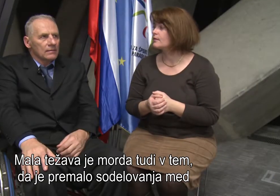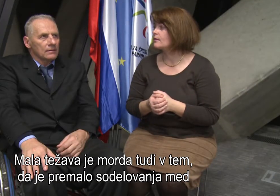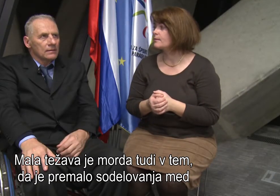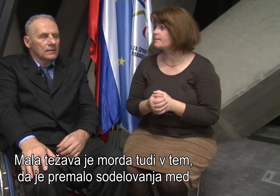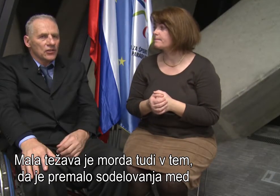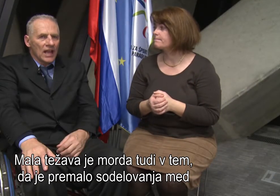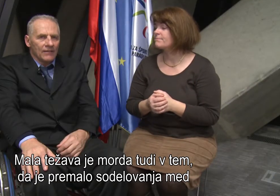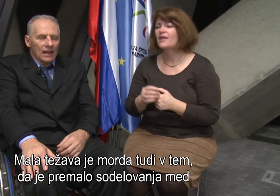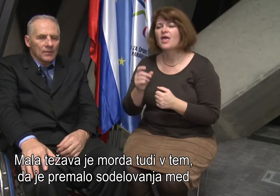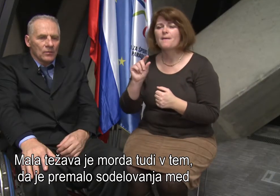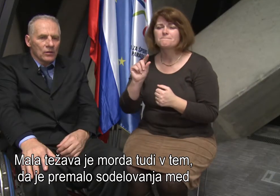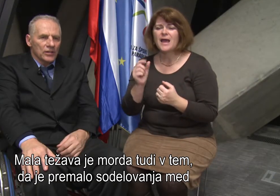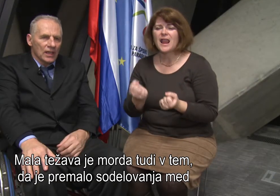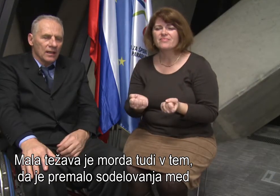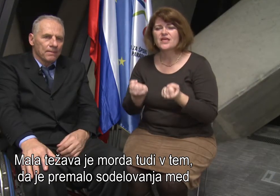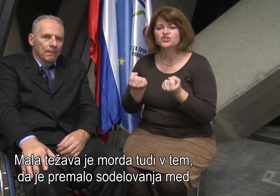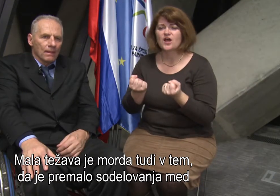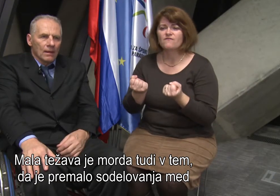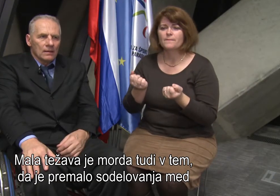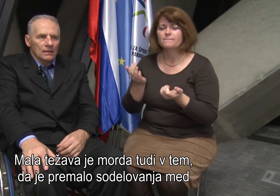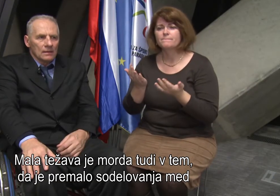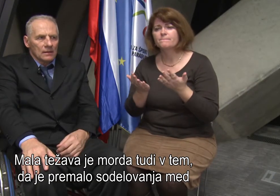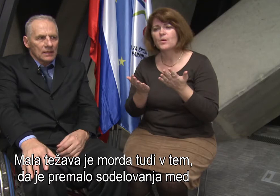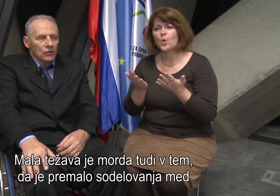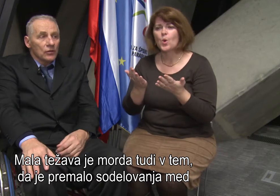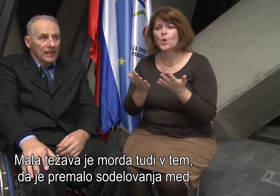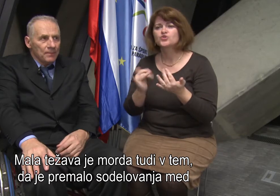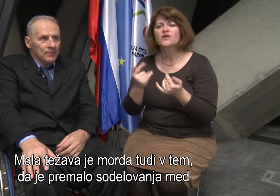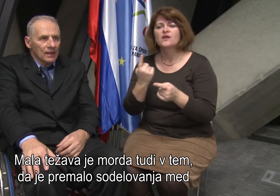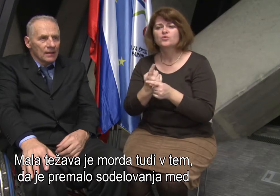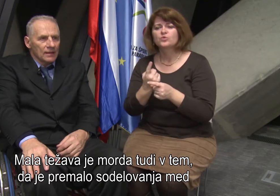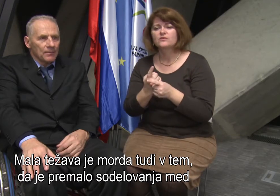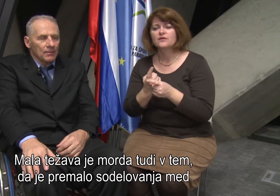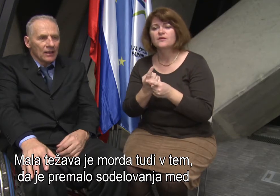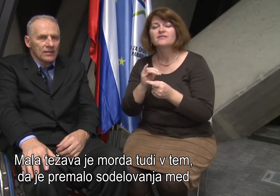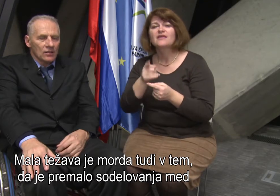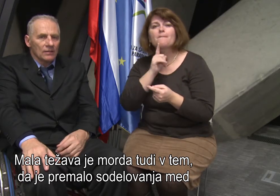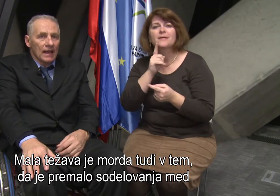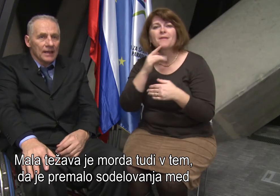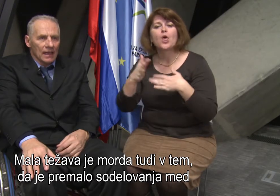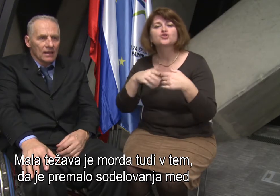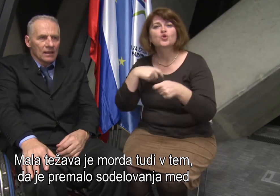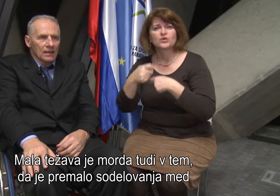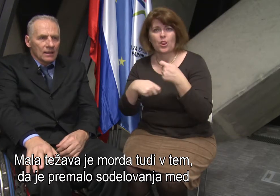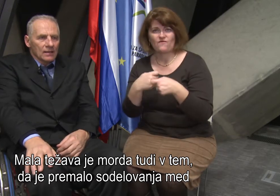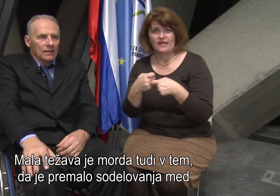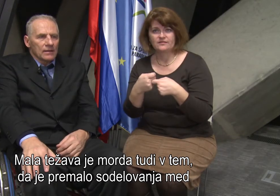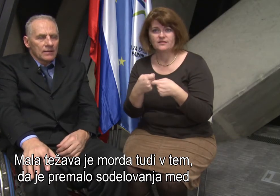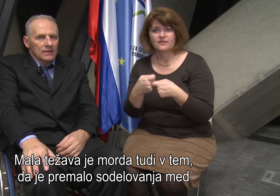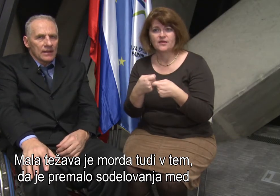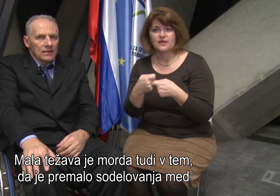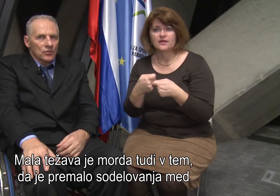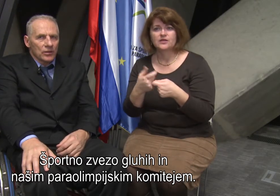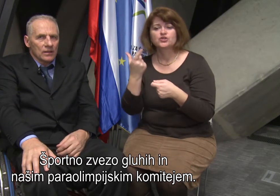Mala težava ali pa mogoče je tudi v tem, da je premalo sodelovanje